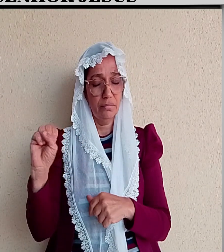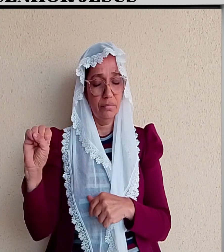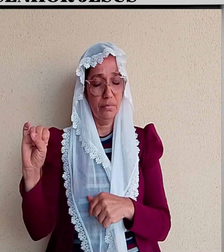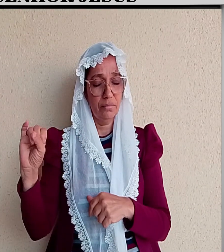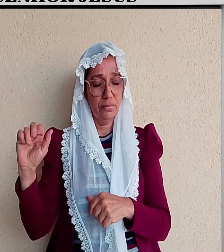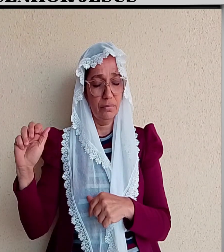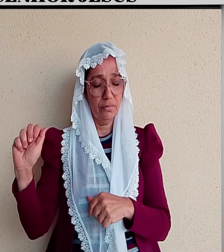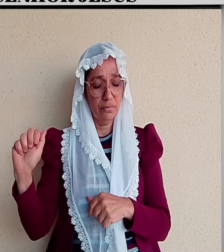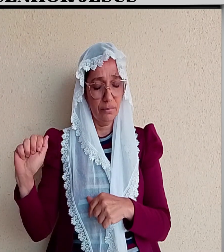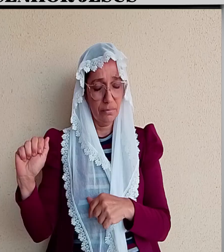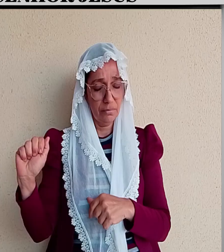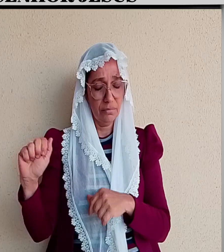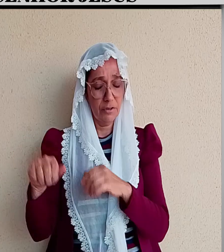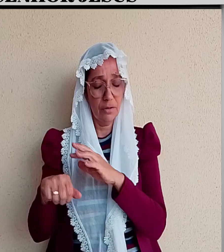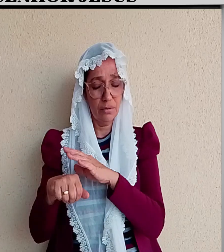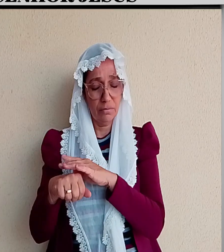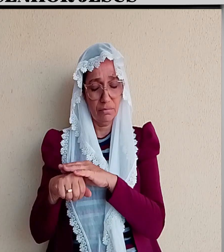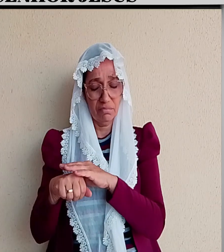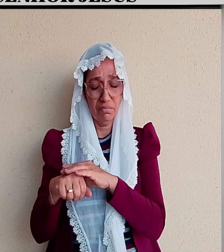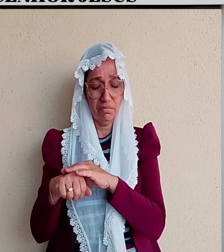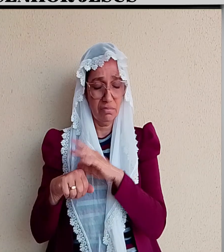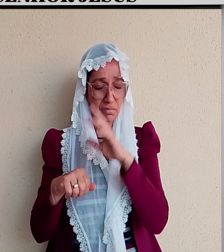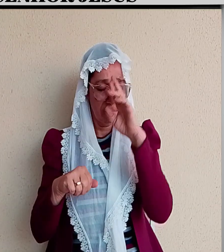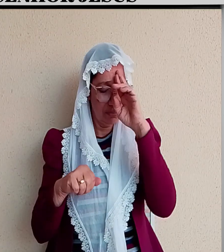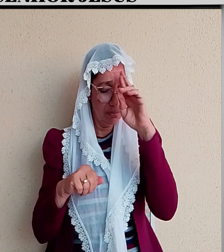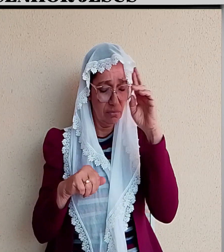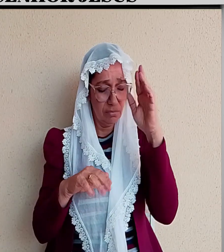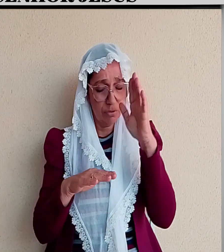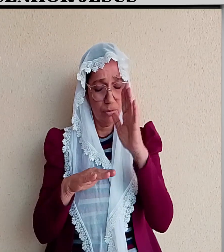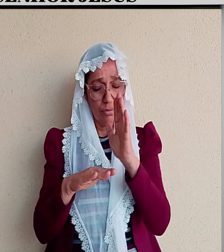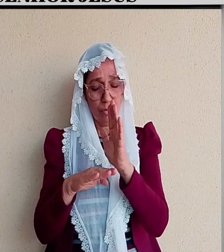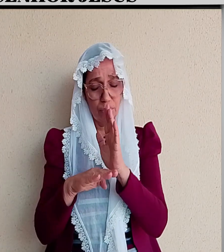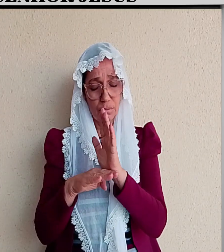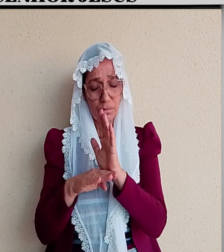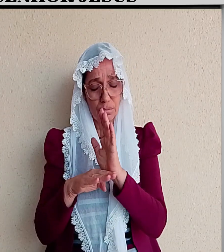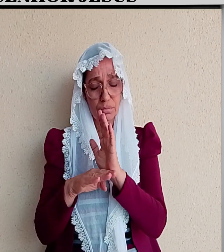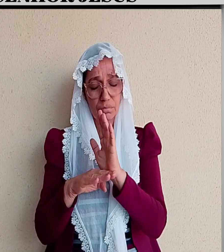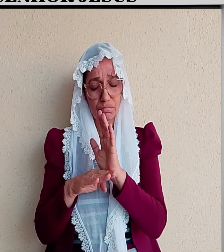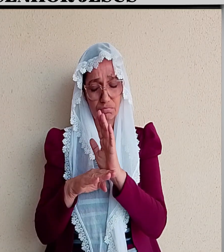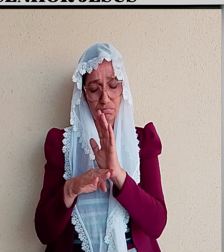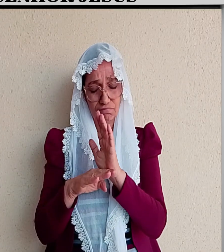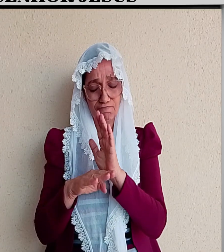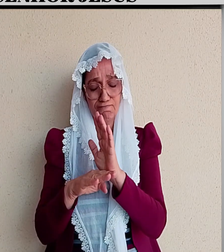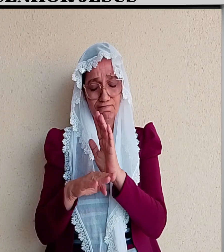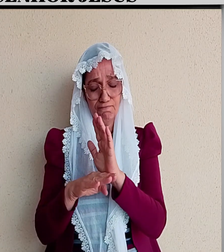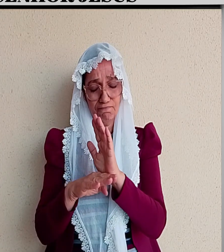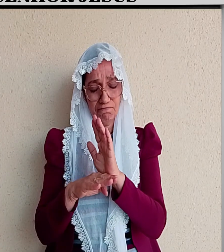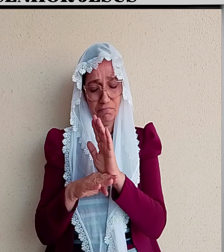Senhor. Senhor, a gente sabe que cada um passa Glória a por Deus. uma vida. Glória a Deus.